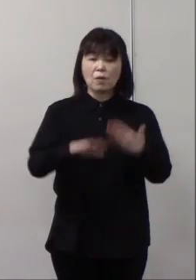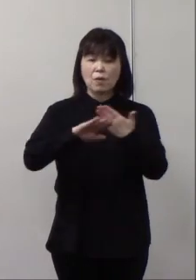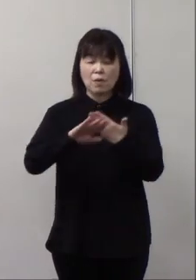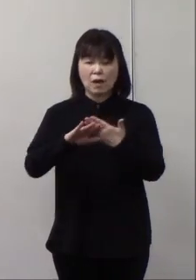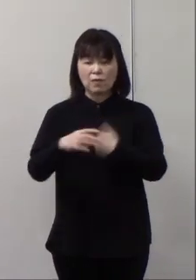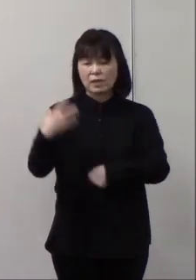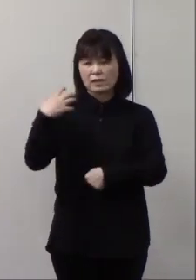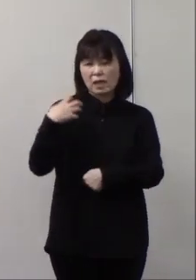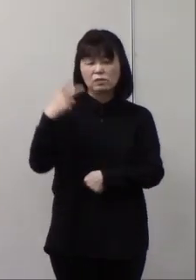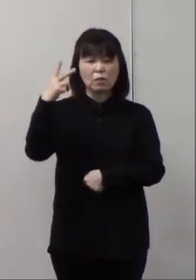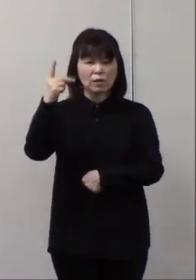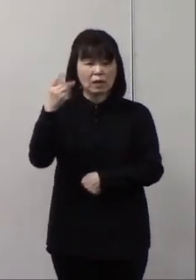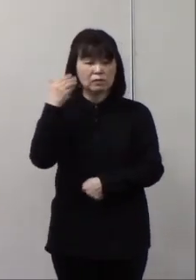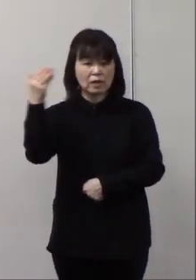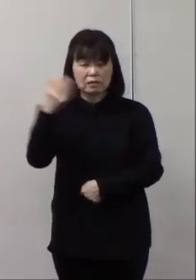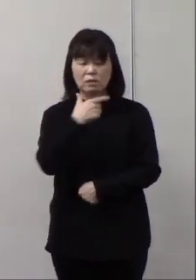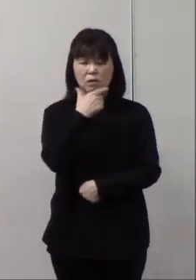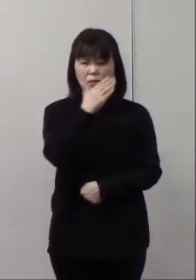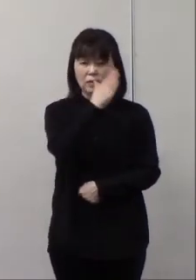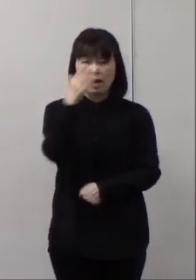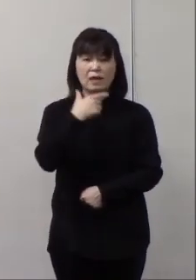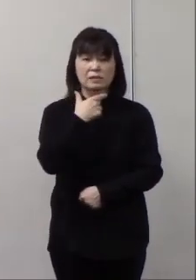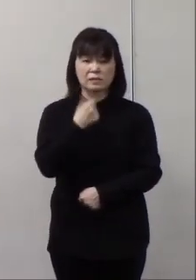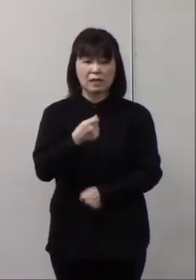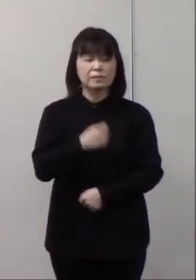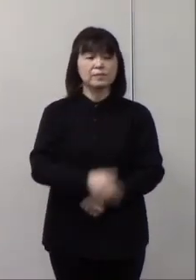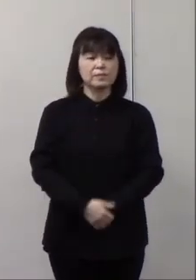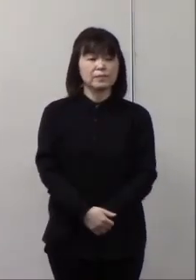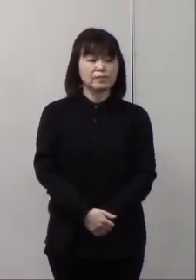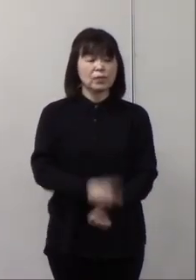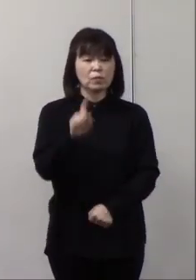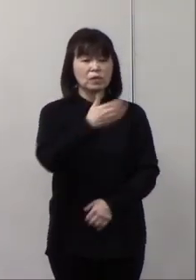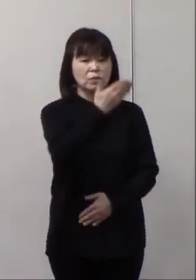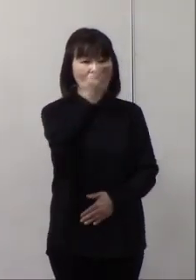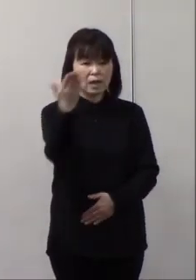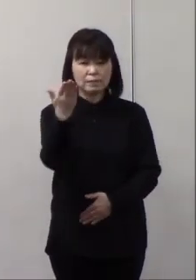、ありますか。